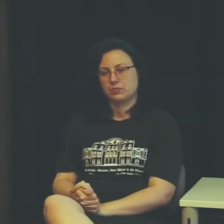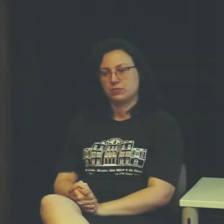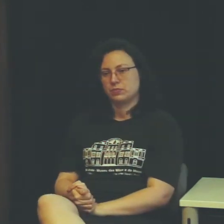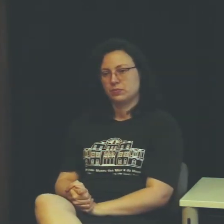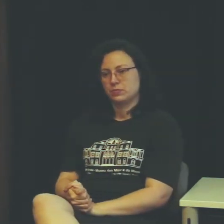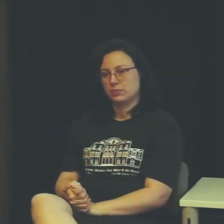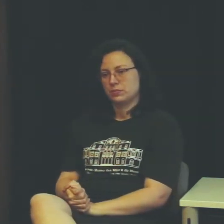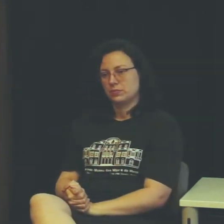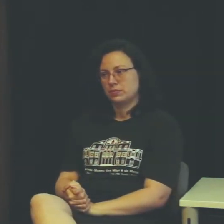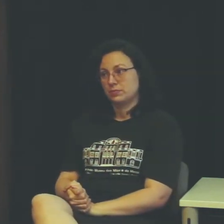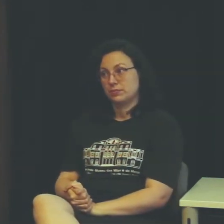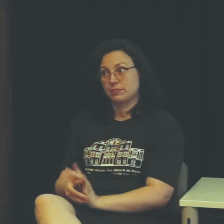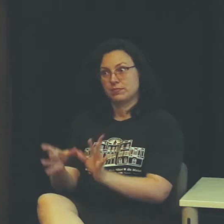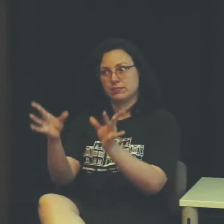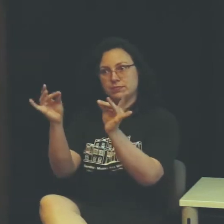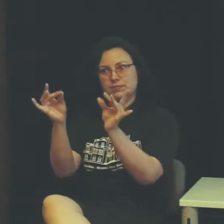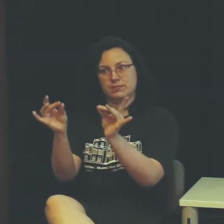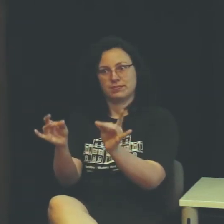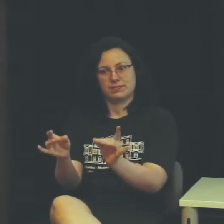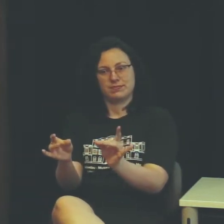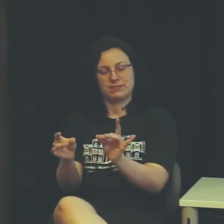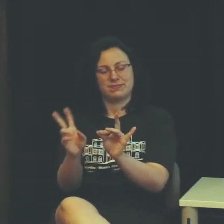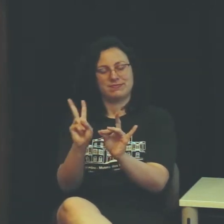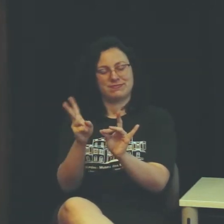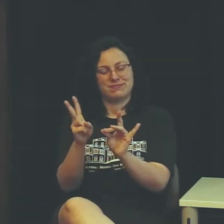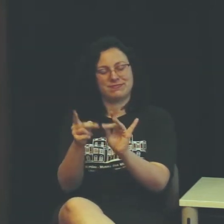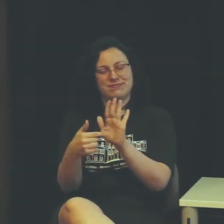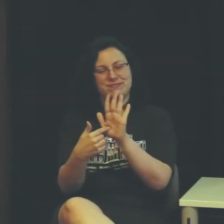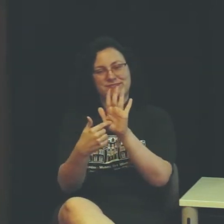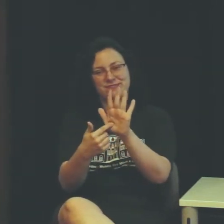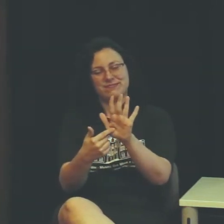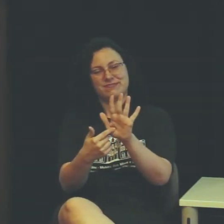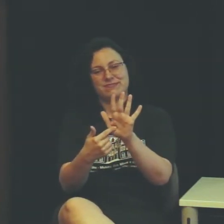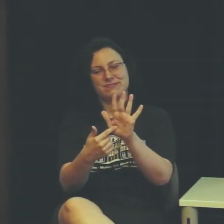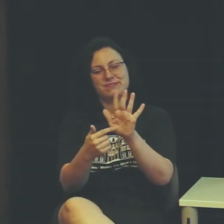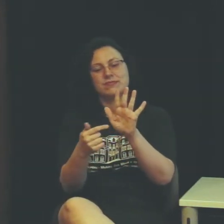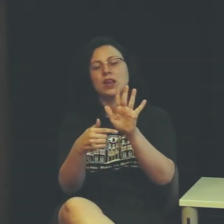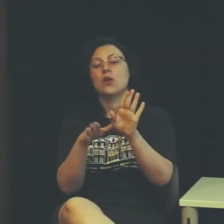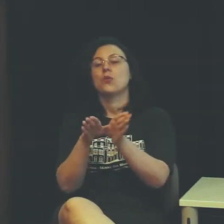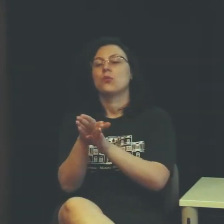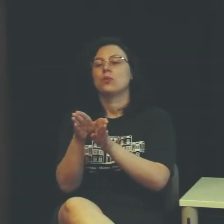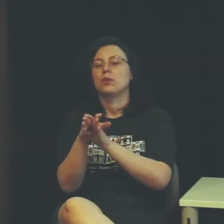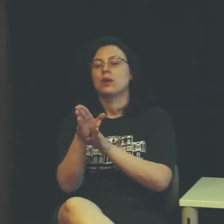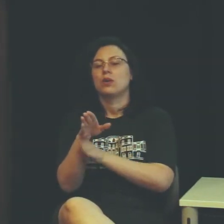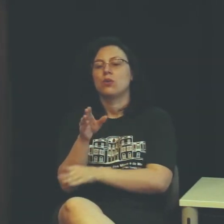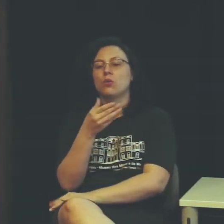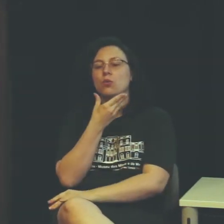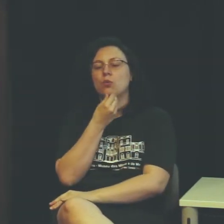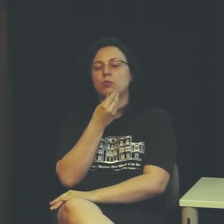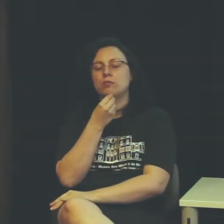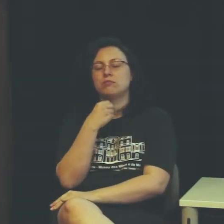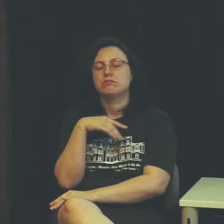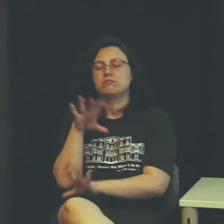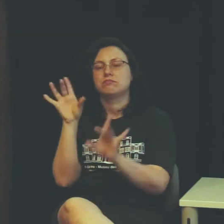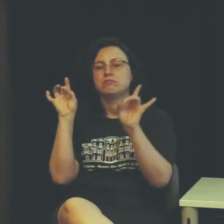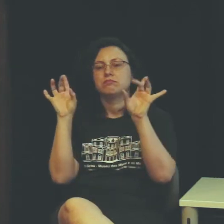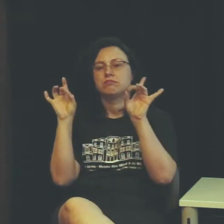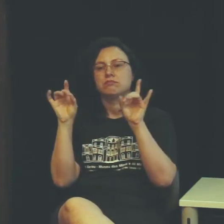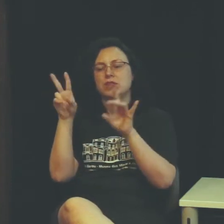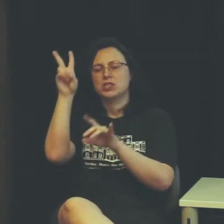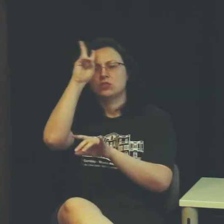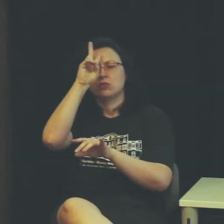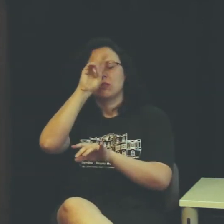Só para organizar, detalhe, né, isso aqui eu tenho que sempre pontuar, né, eu tive a orientação desse aqui, que é um dos maiores especialistas em história